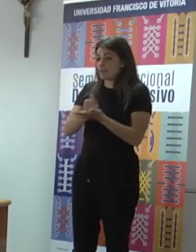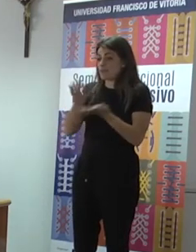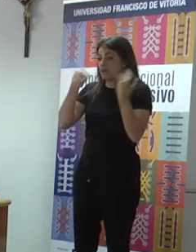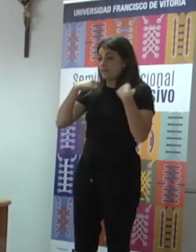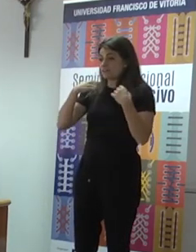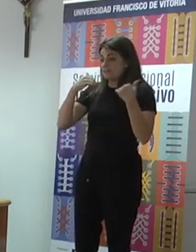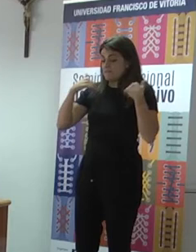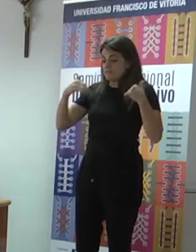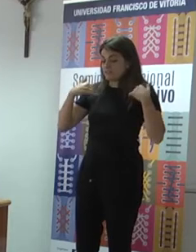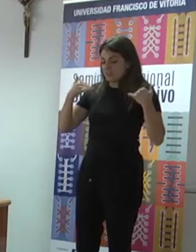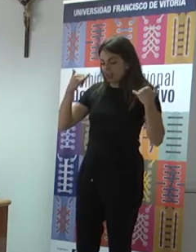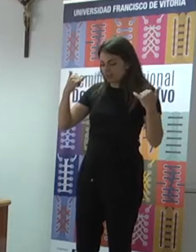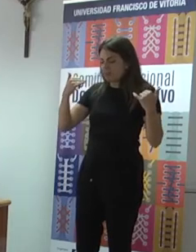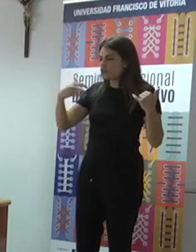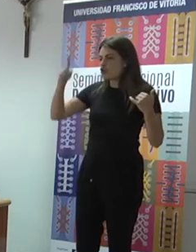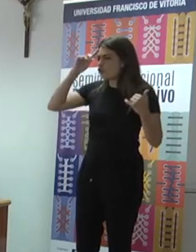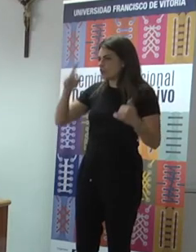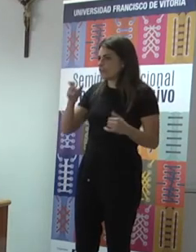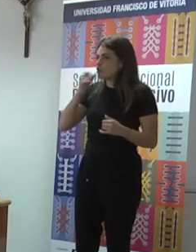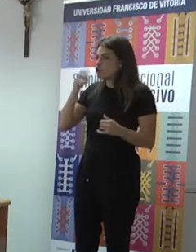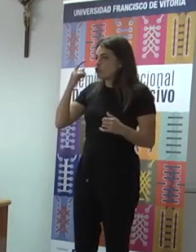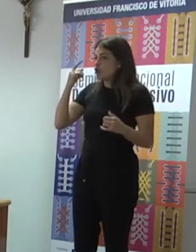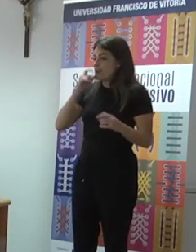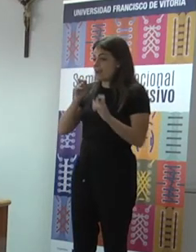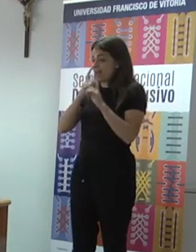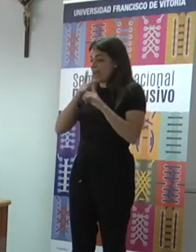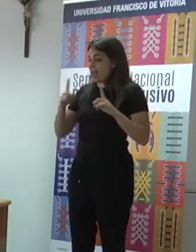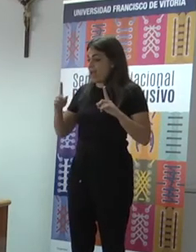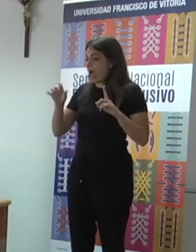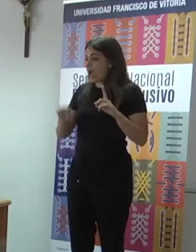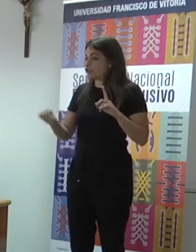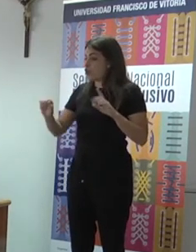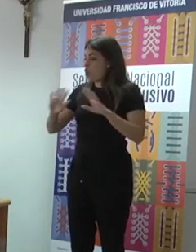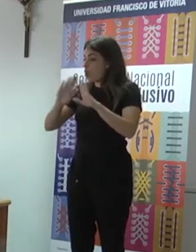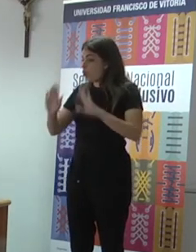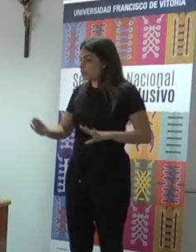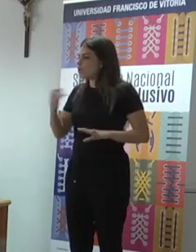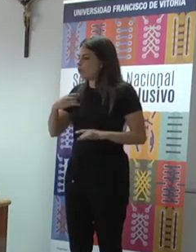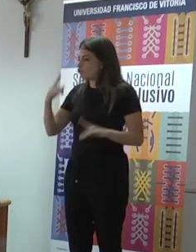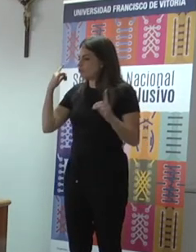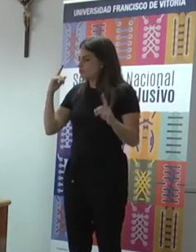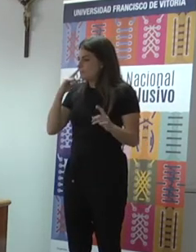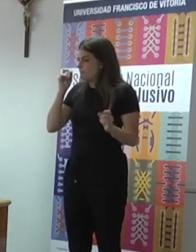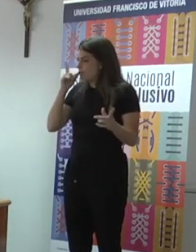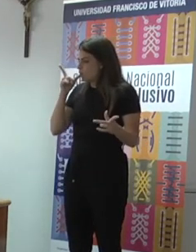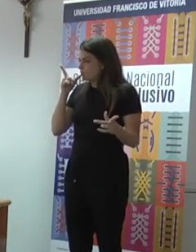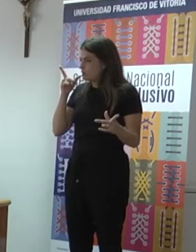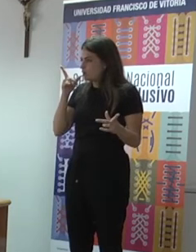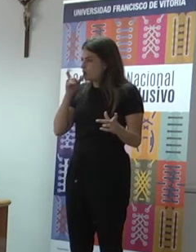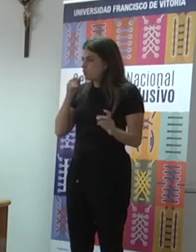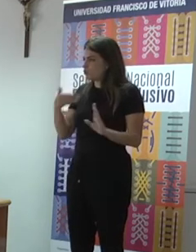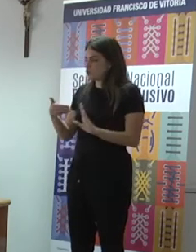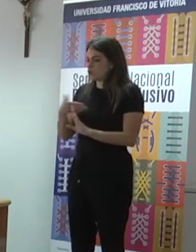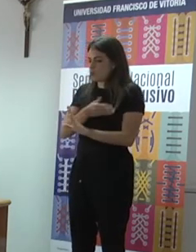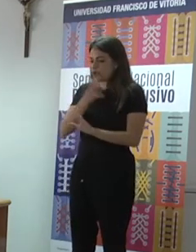ni idea. Me enteré pues el mismo año. Y claro, yo sabedor de que había un cupo